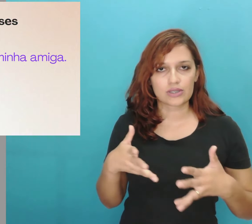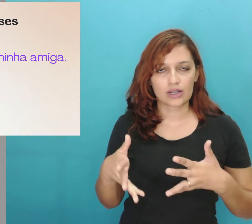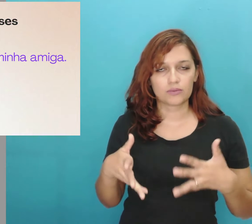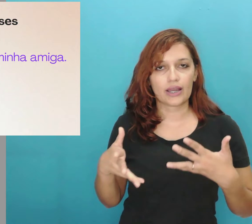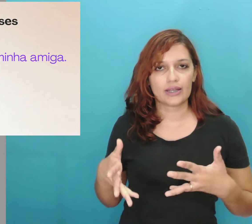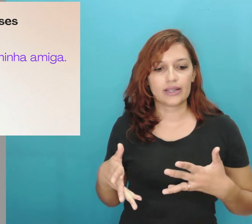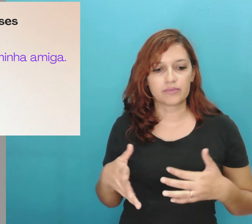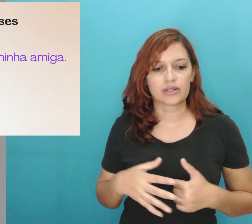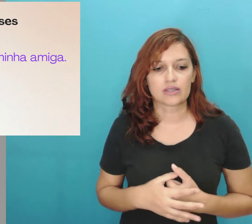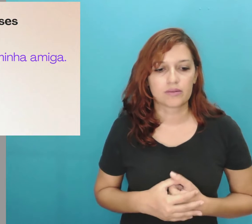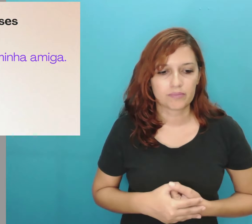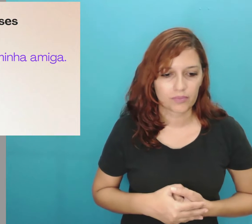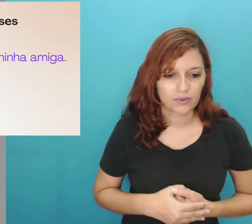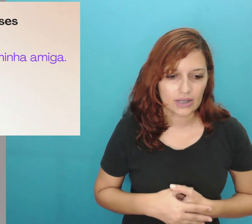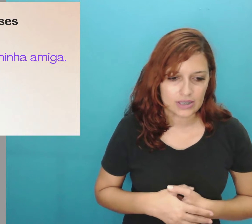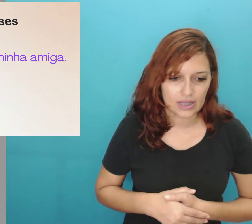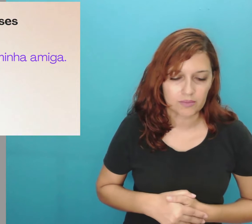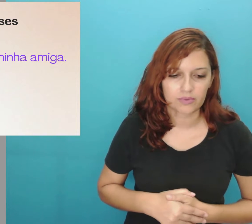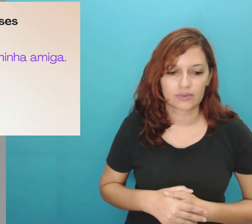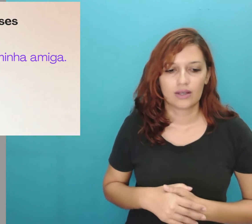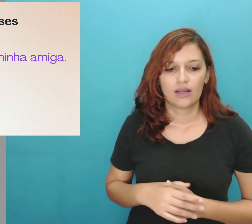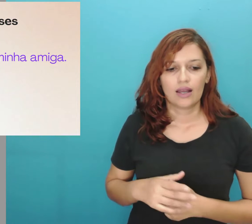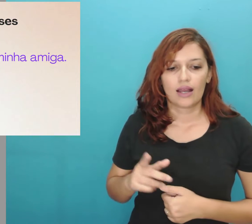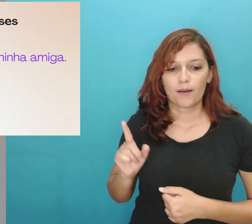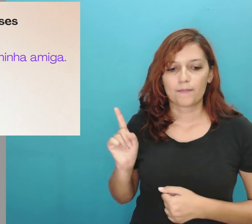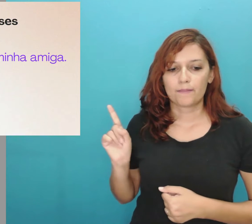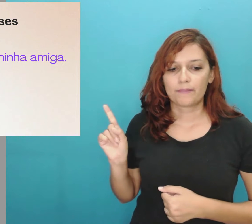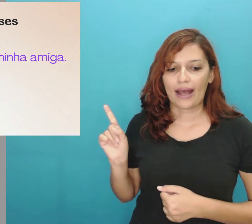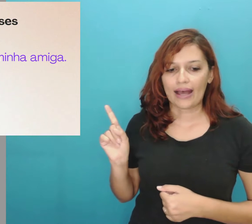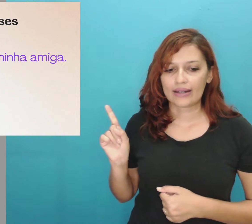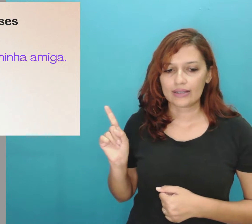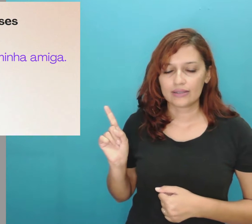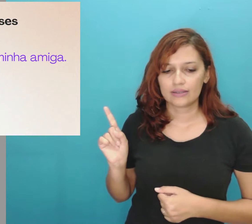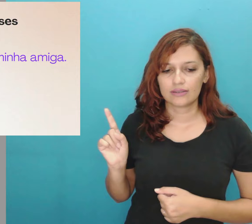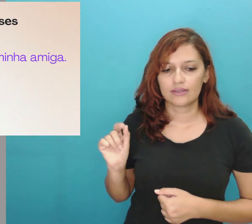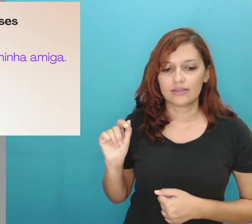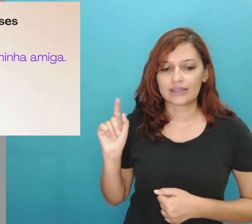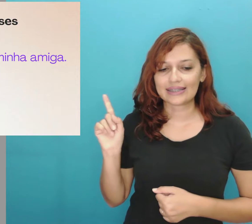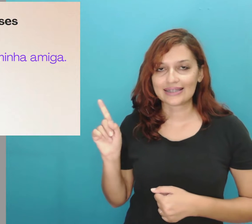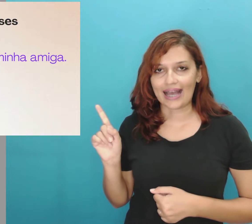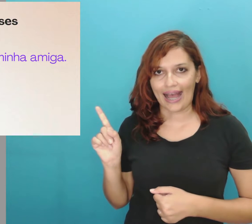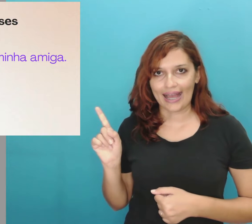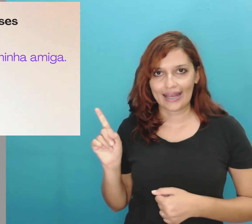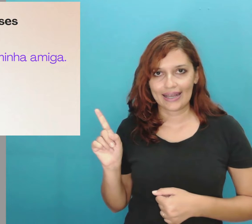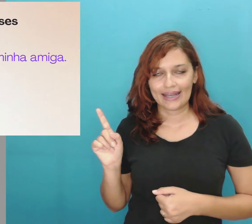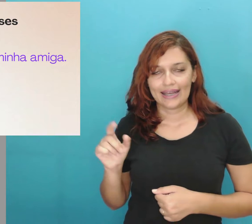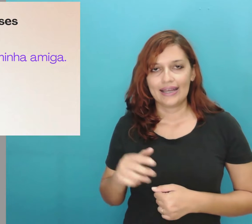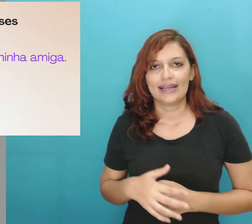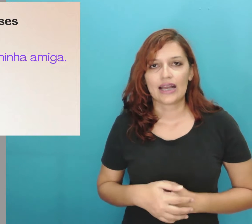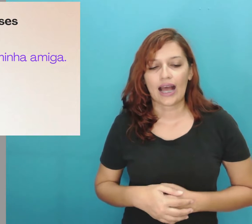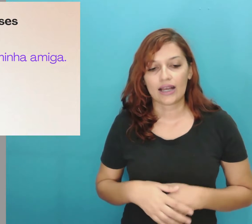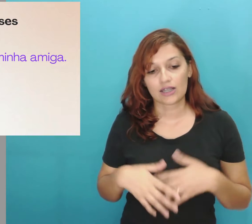execução em Libras. Por exemplo, para e da,